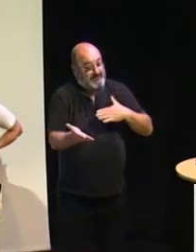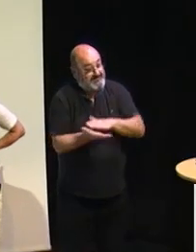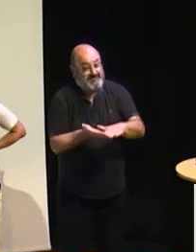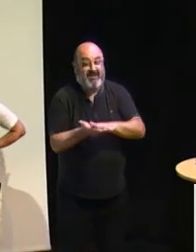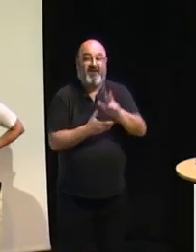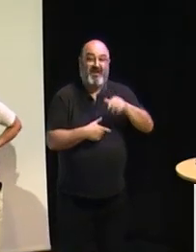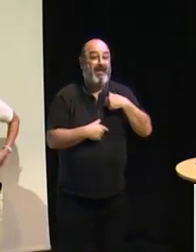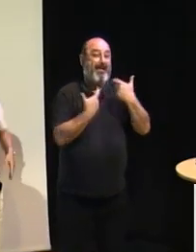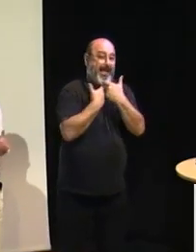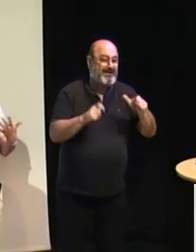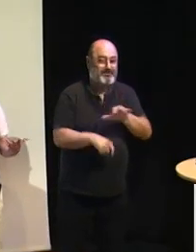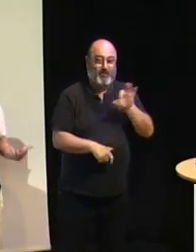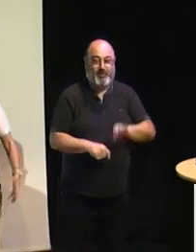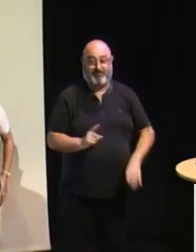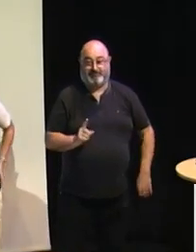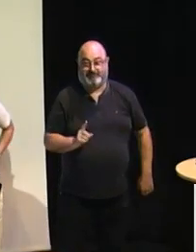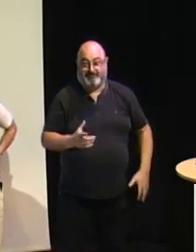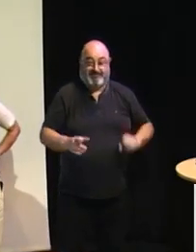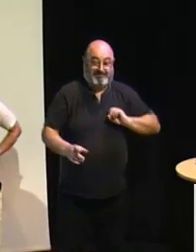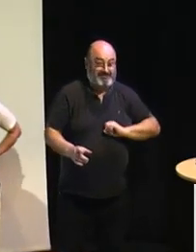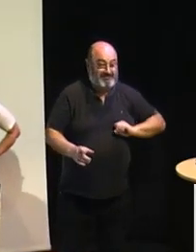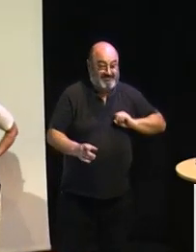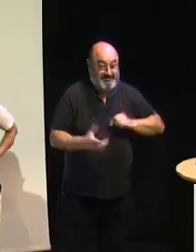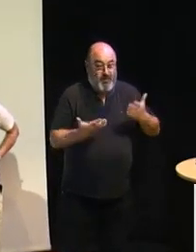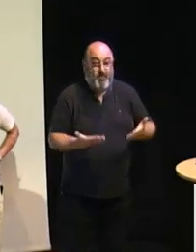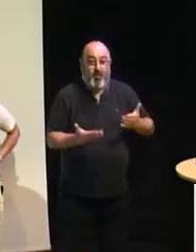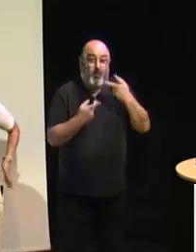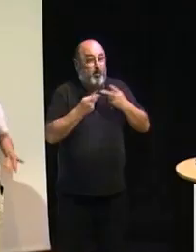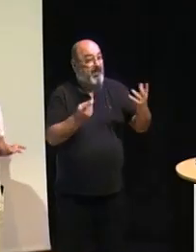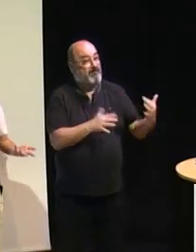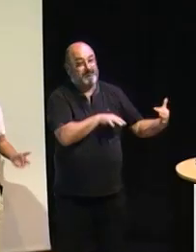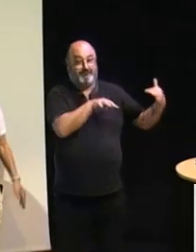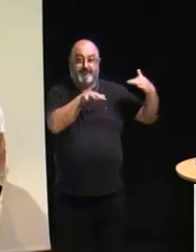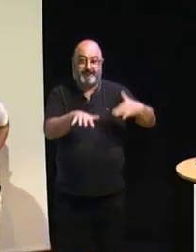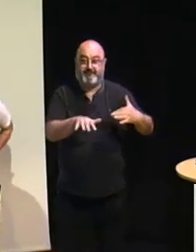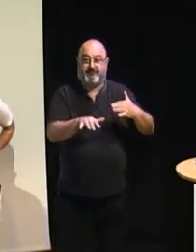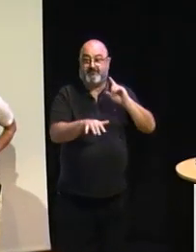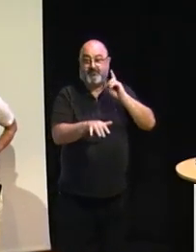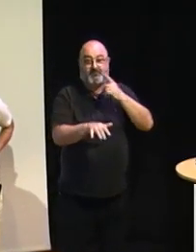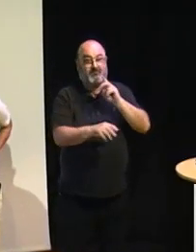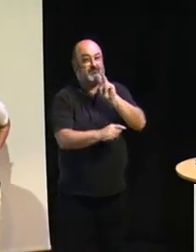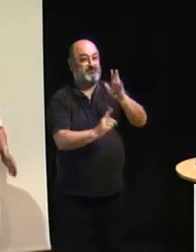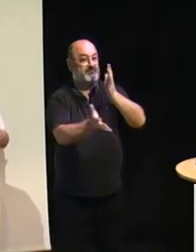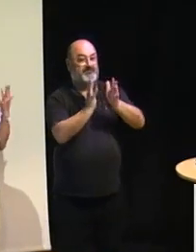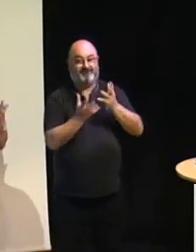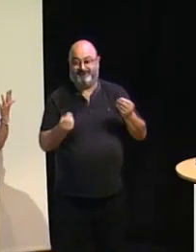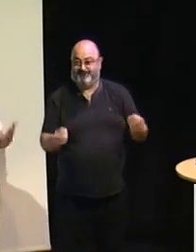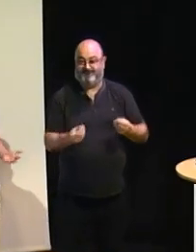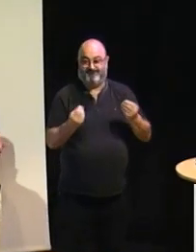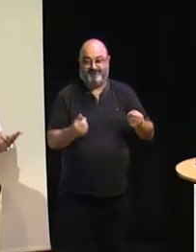termes d'accessibilité et de possibilités pour un public qui a besoin de la langue des signes, enfin, c'est peut-être pas comme ça qu'on dit, je